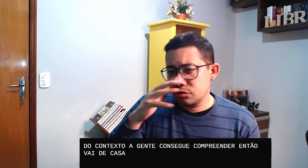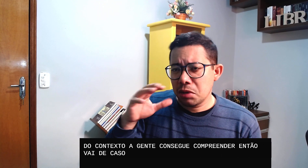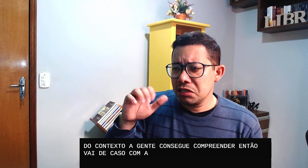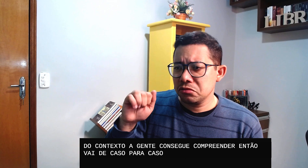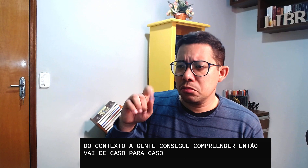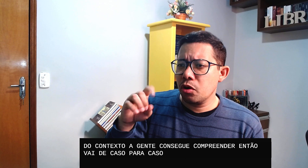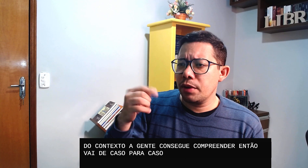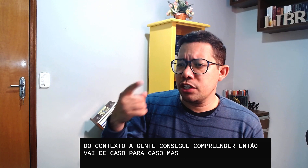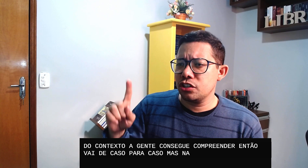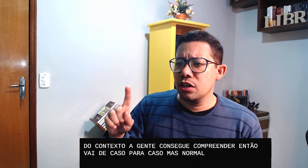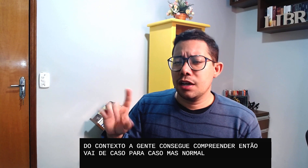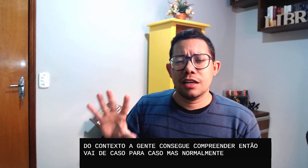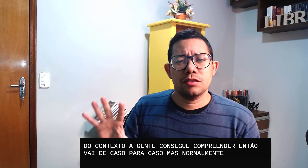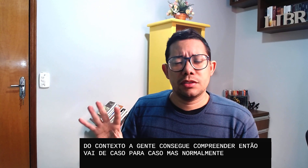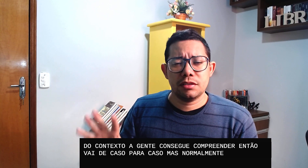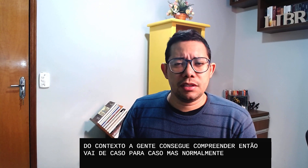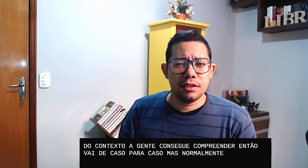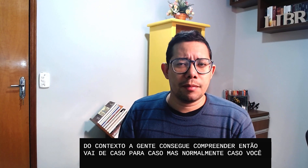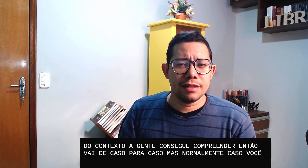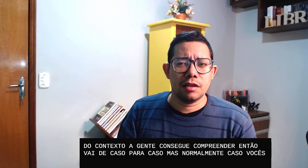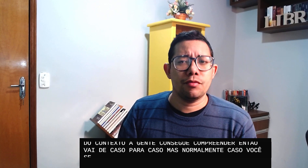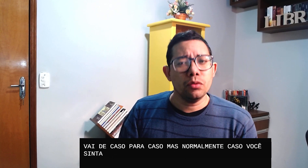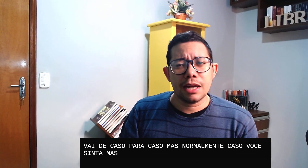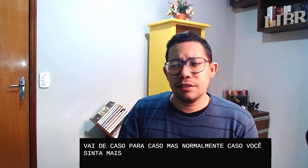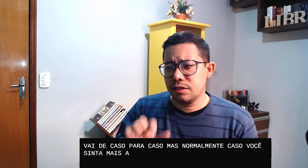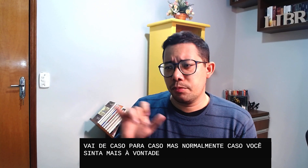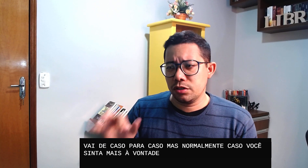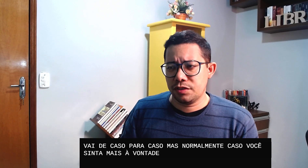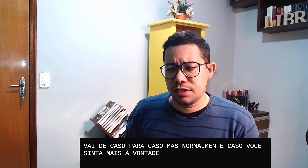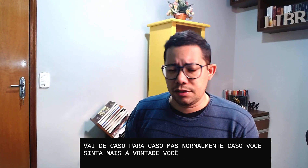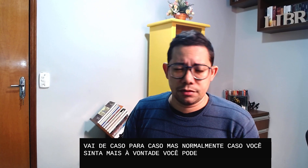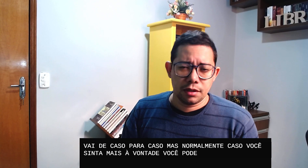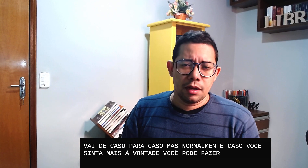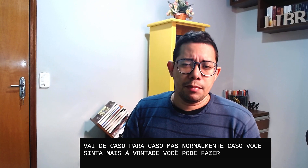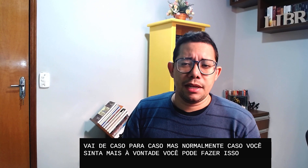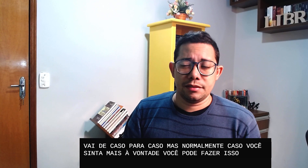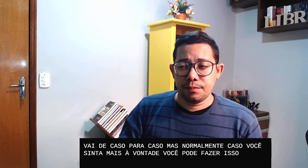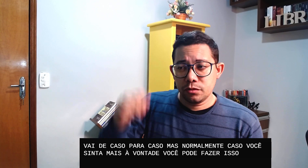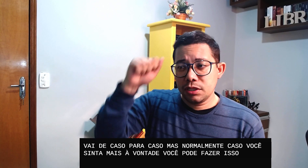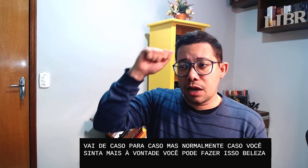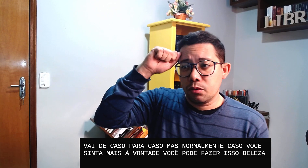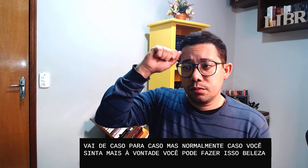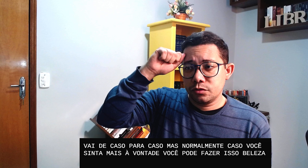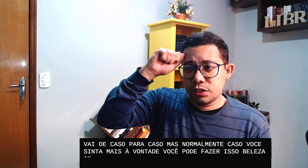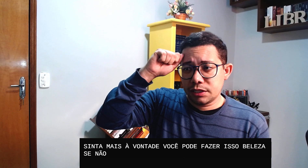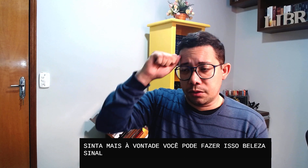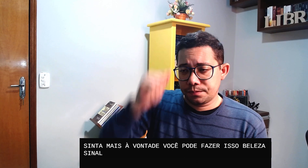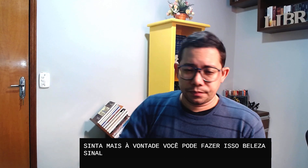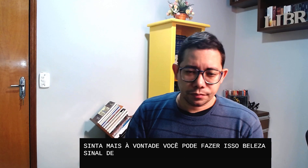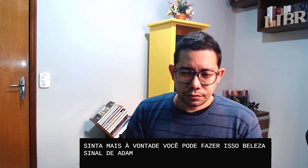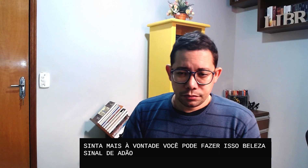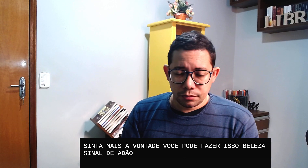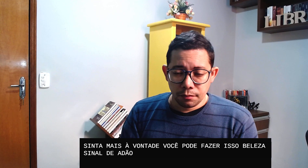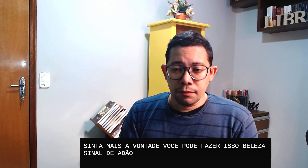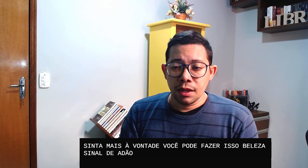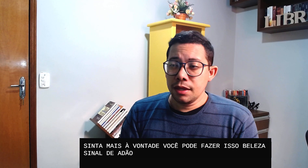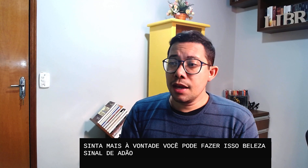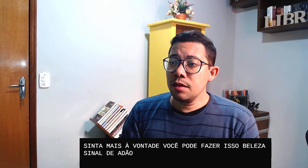Mas, normalmente, caso você sinta mais à vontade, você pode fazer isso. Beleza. Sinal de Adão. E aí,